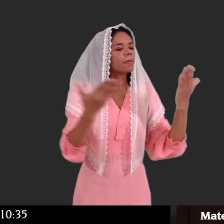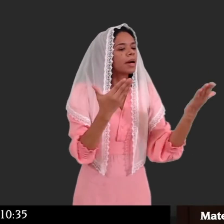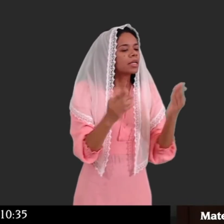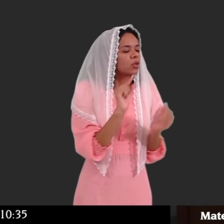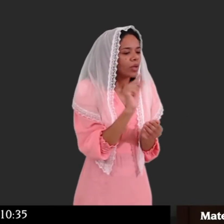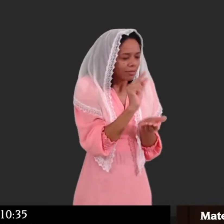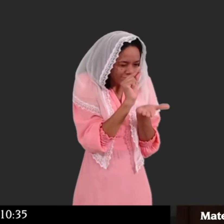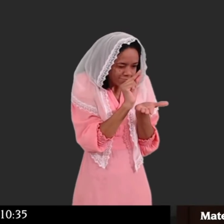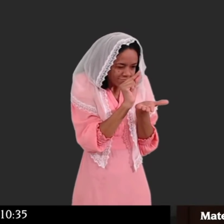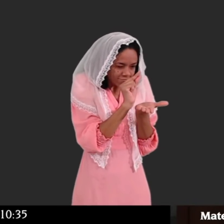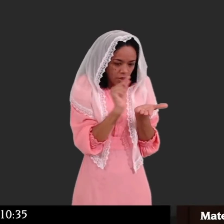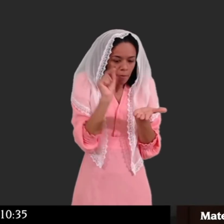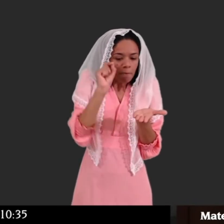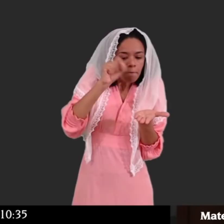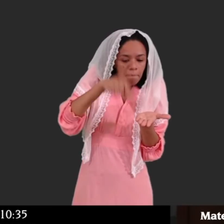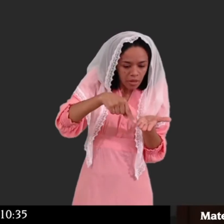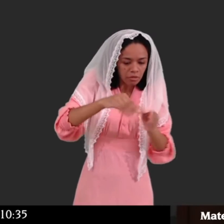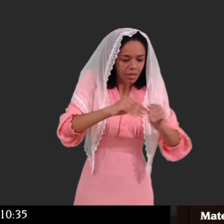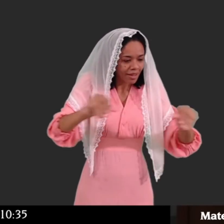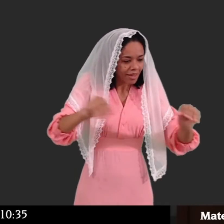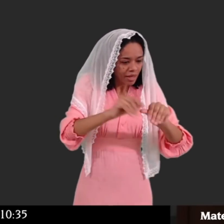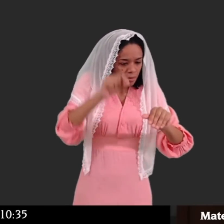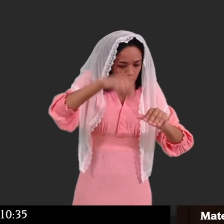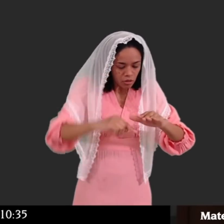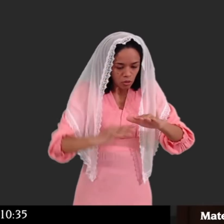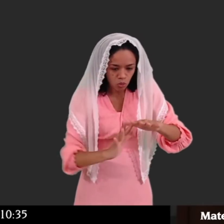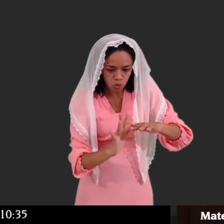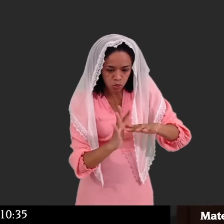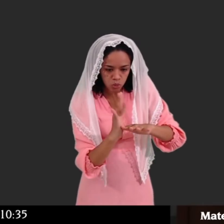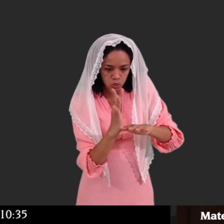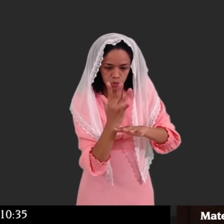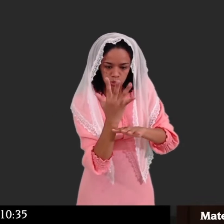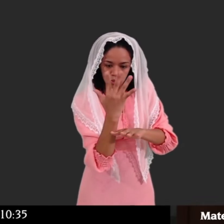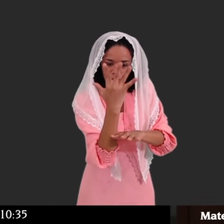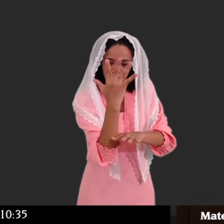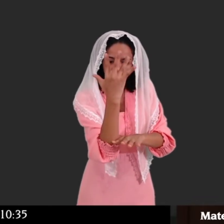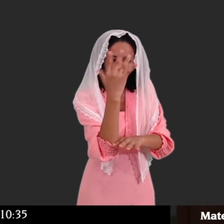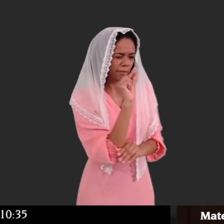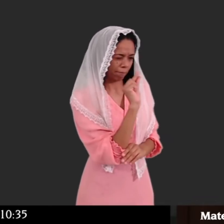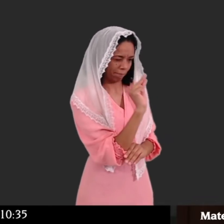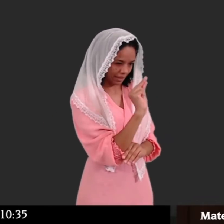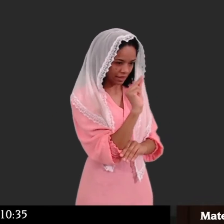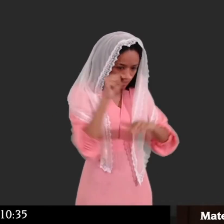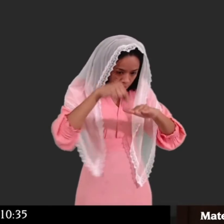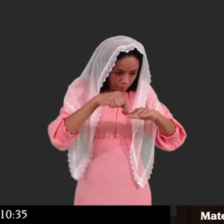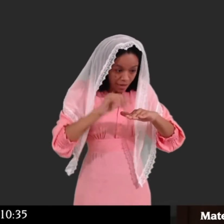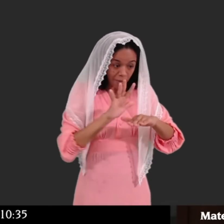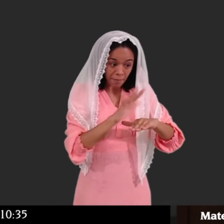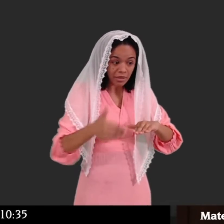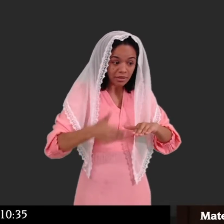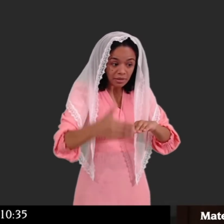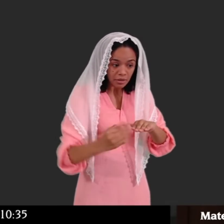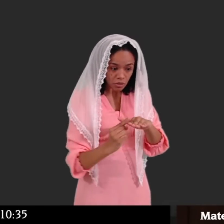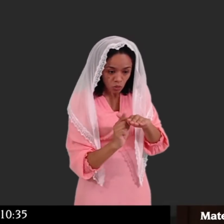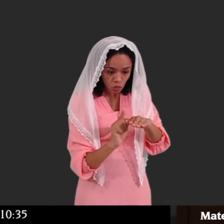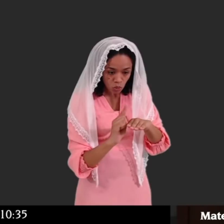semeou no seu campo, o qual é realmente a mais pequena de todas as sementes, mas, crescendo,